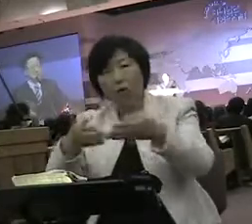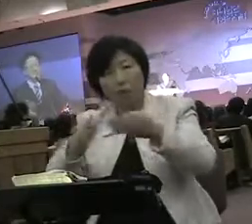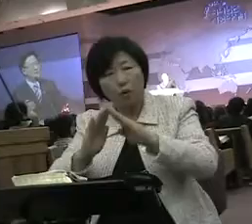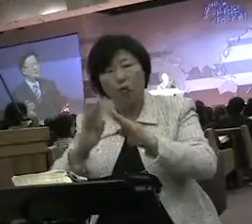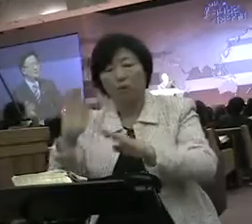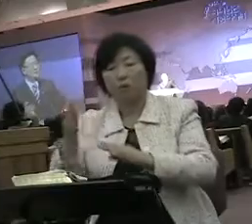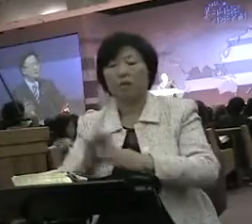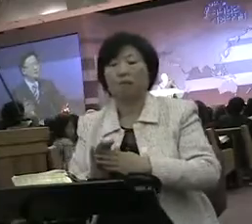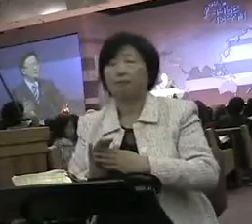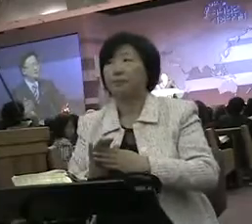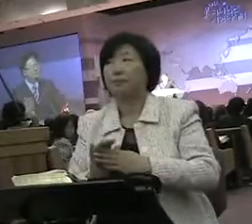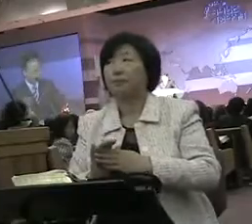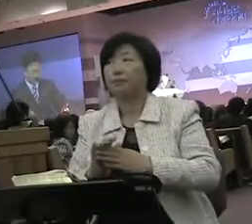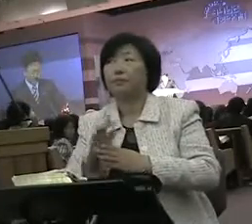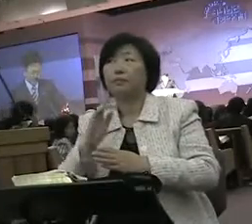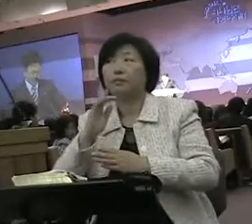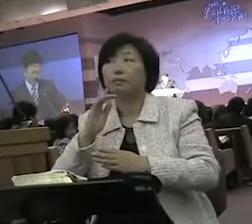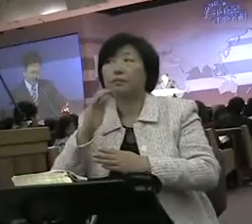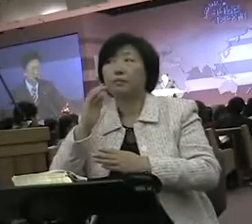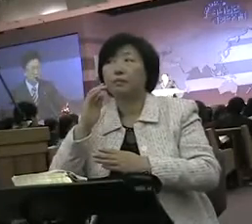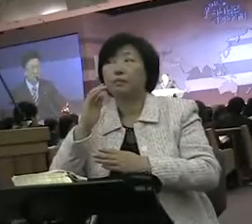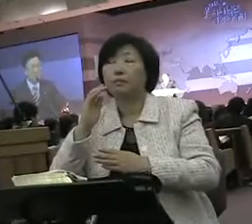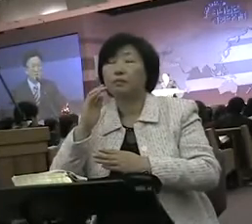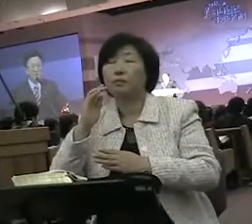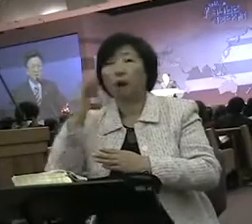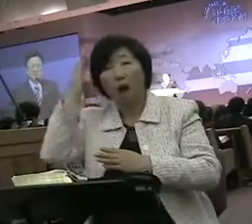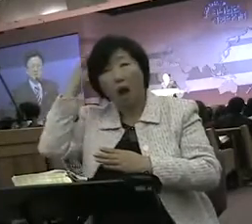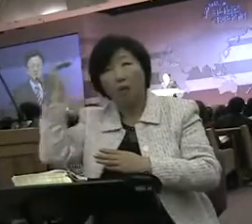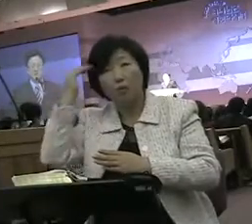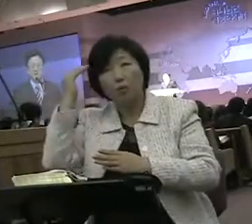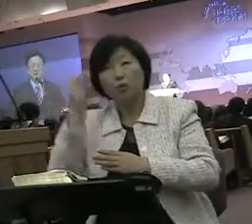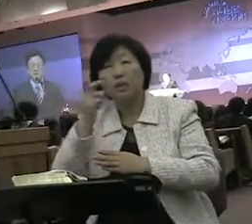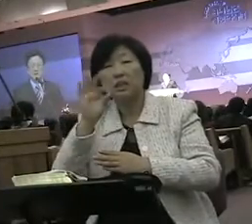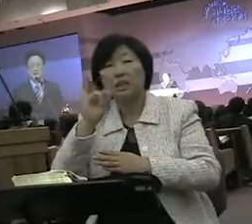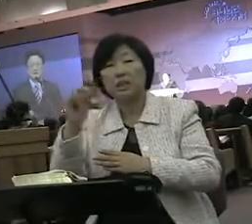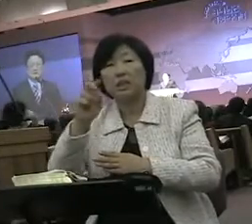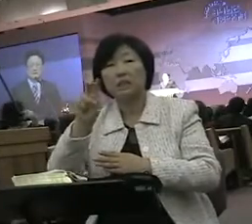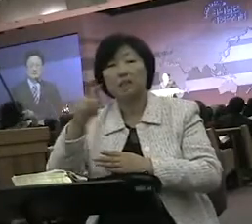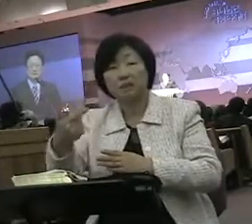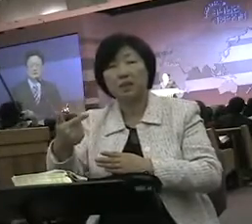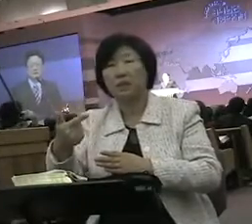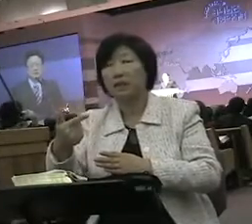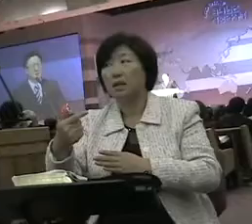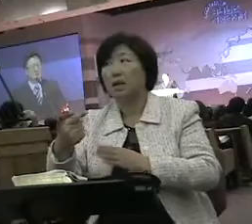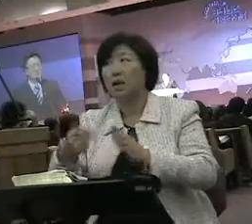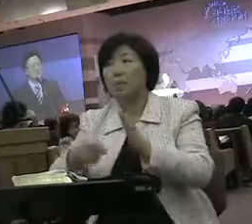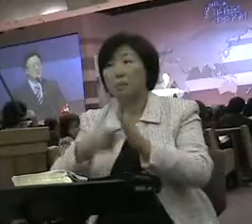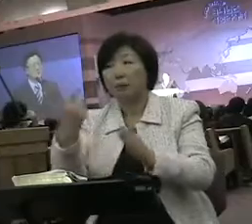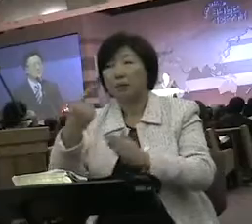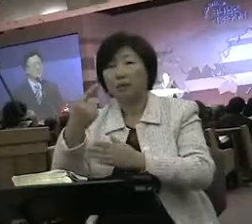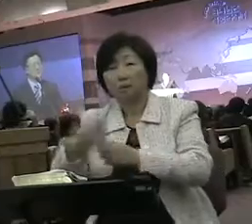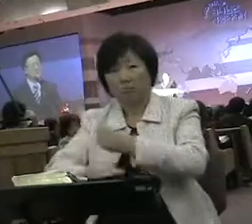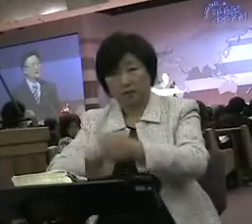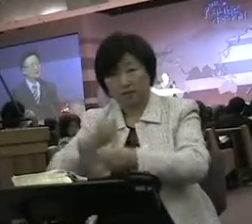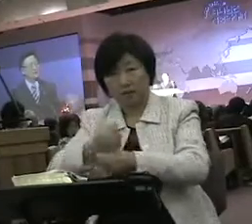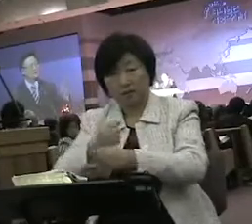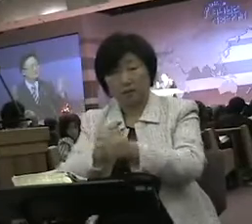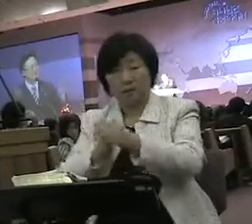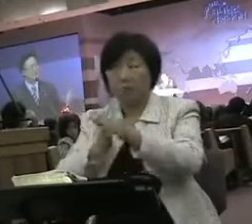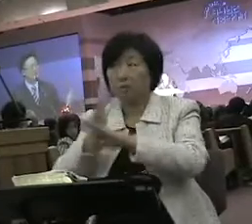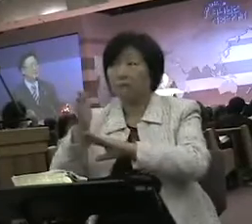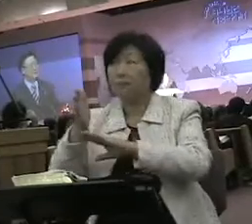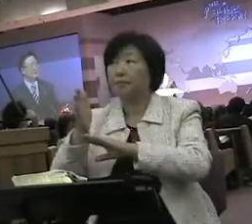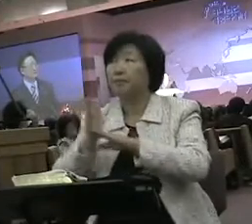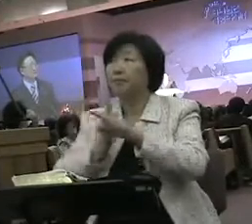여러분, 저희 한국 이민이 100년이 넘었습니다. 100년이 넘었습니다, 여러분.